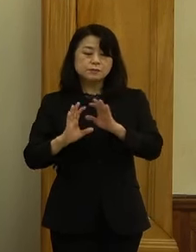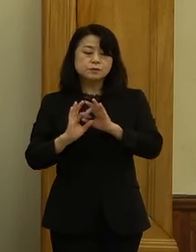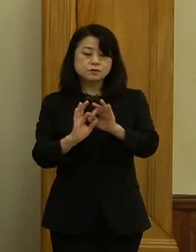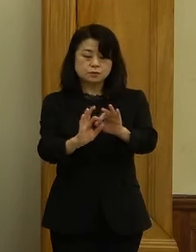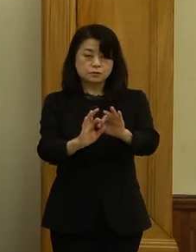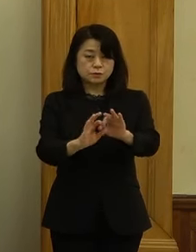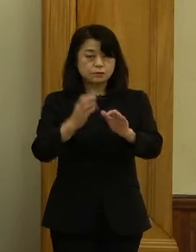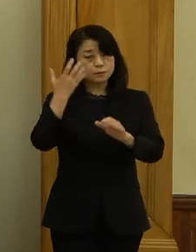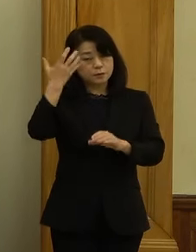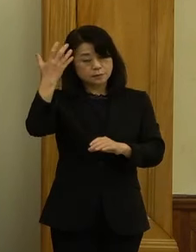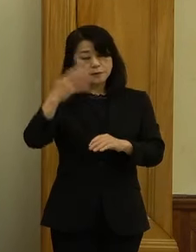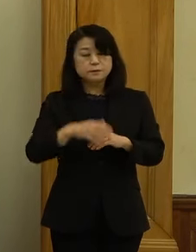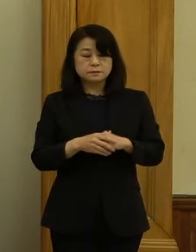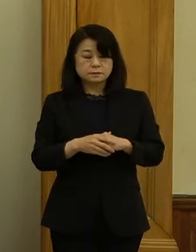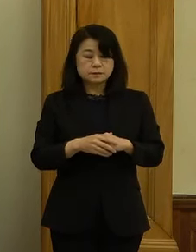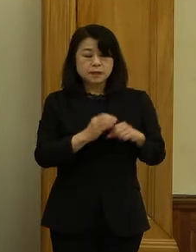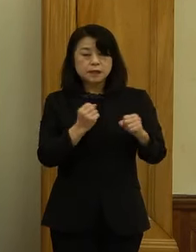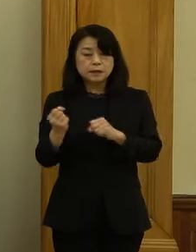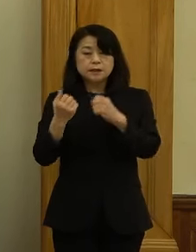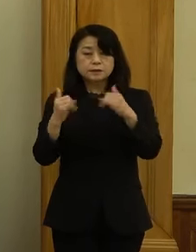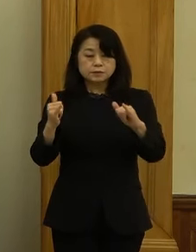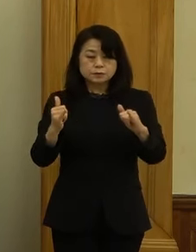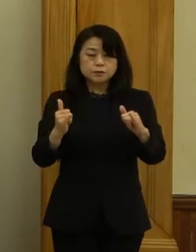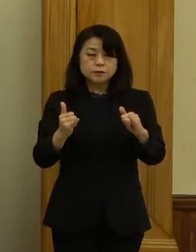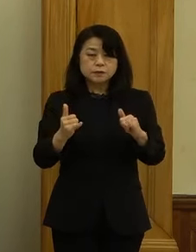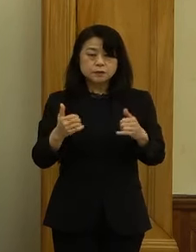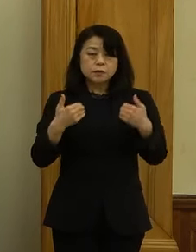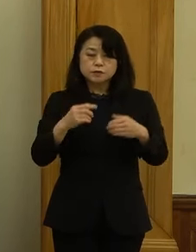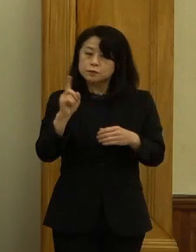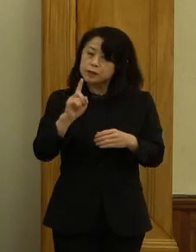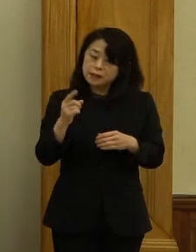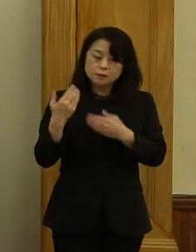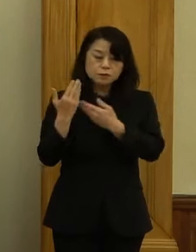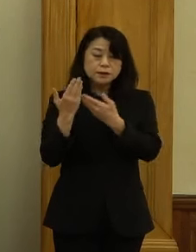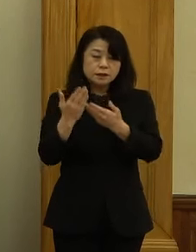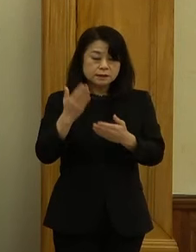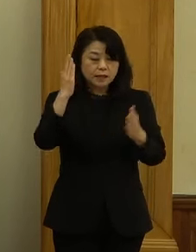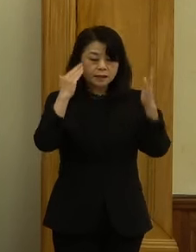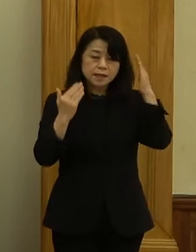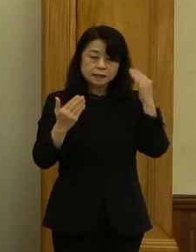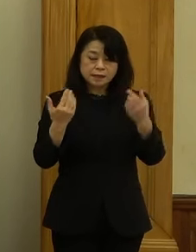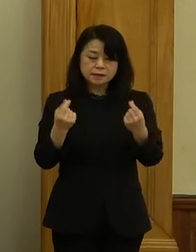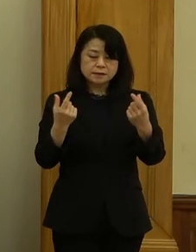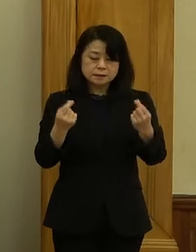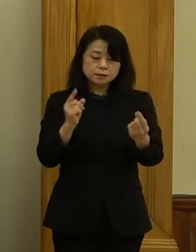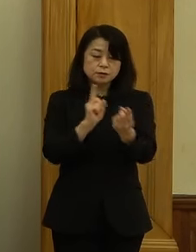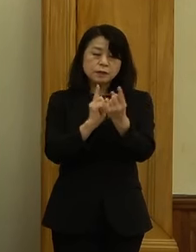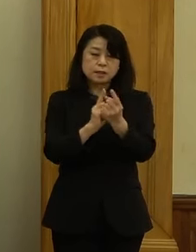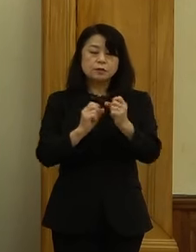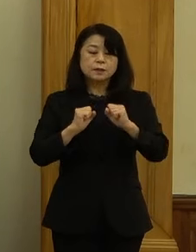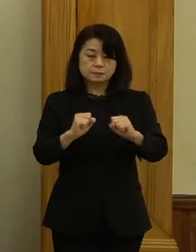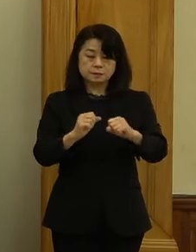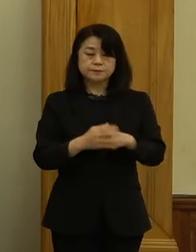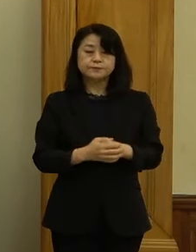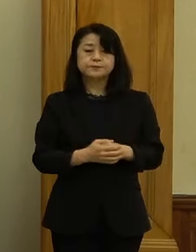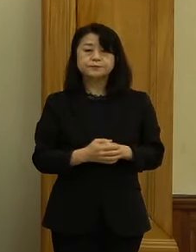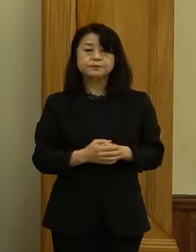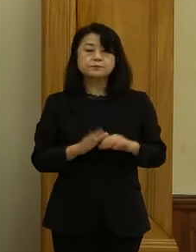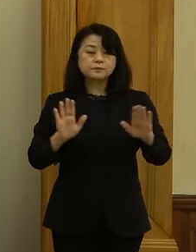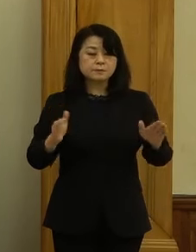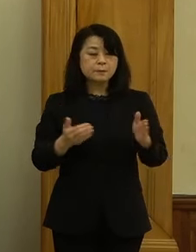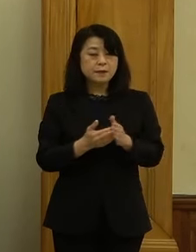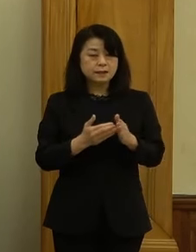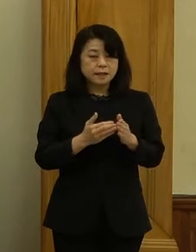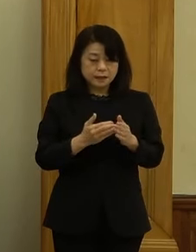おりますされている方のニーズを聞き取った上で丁寧な対応に務めてまいりますえこれまで